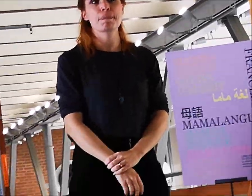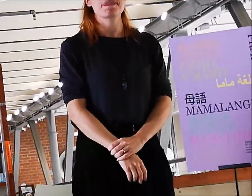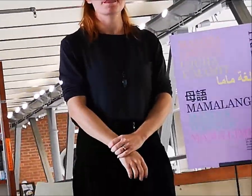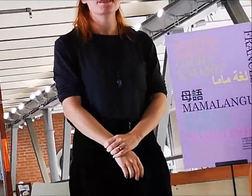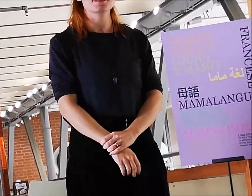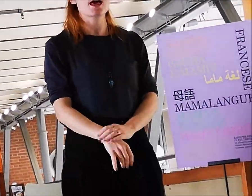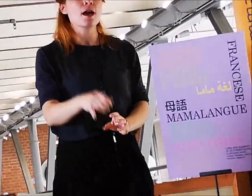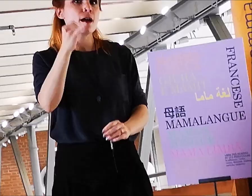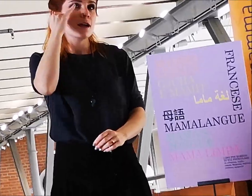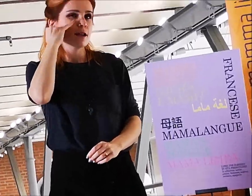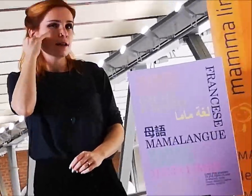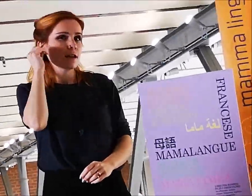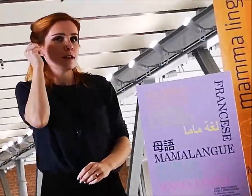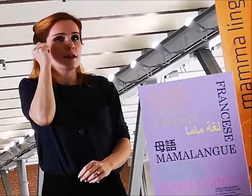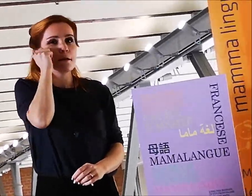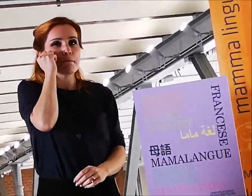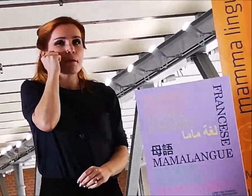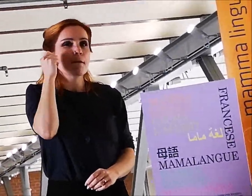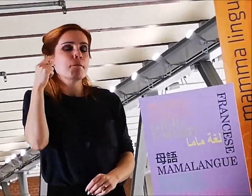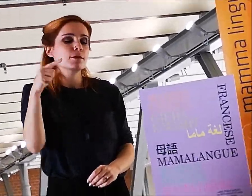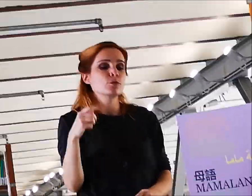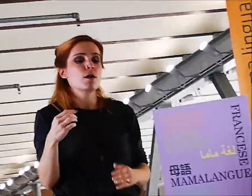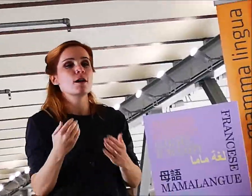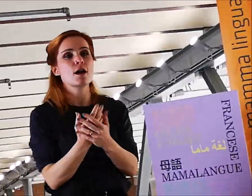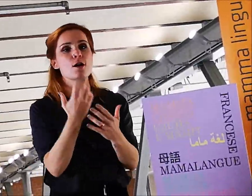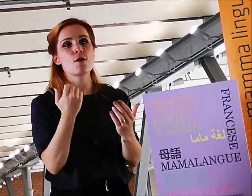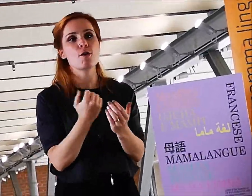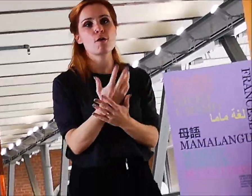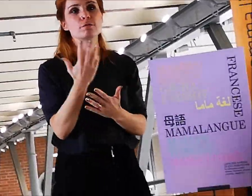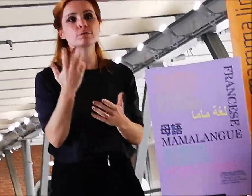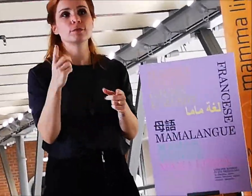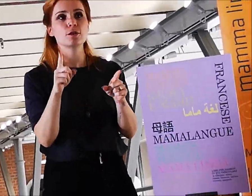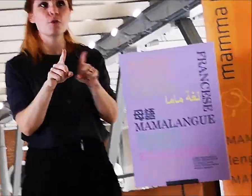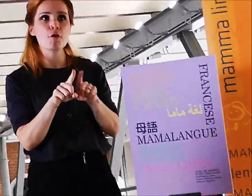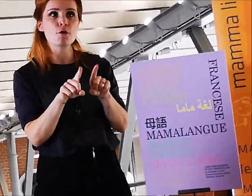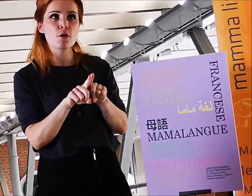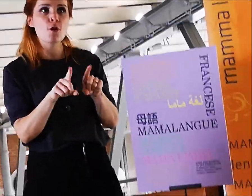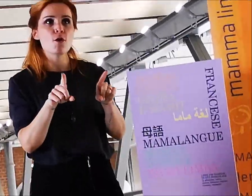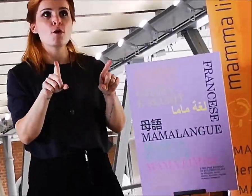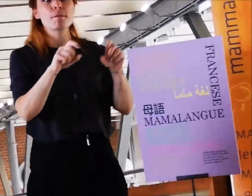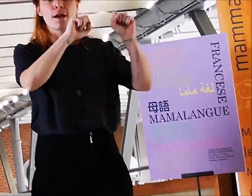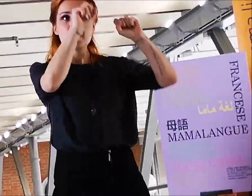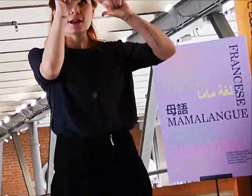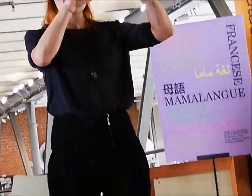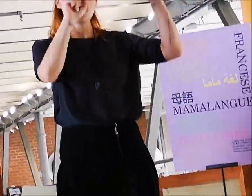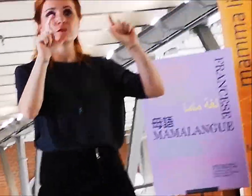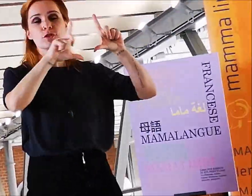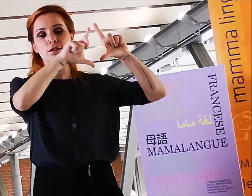raccontano che le linee vicino agli occhi della mamma sono i raggi del sole cadente.